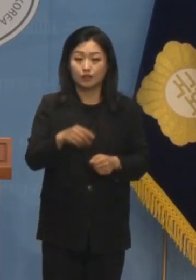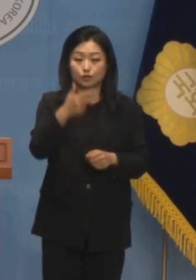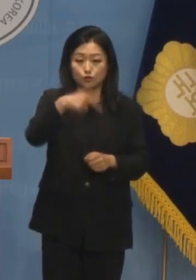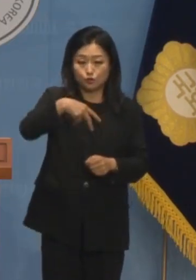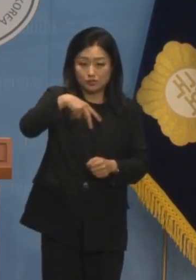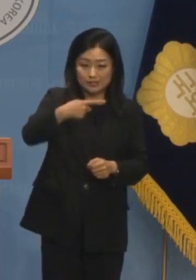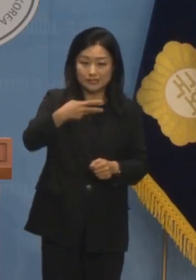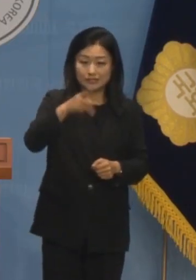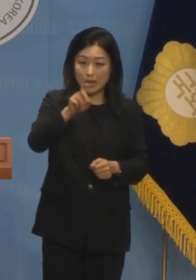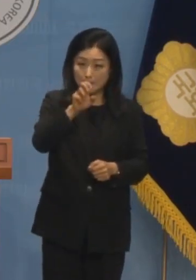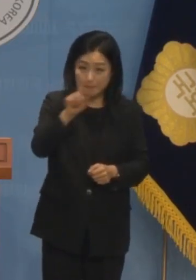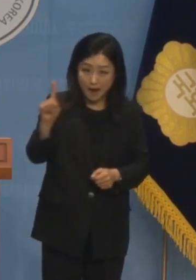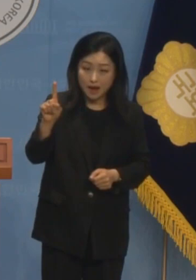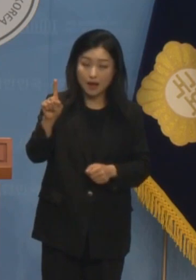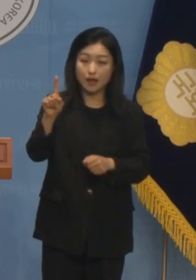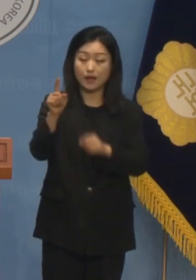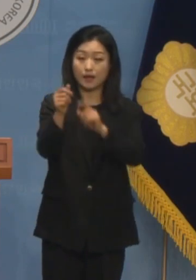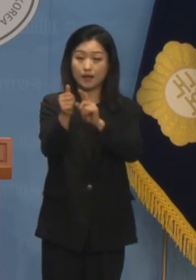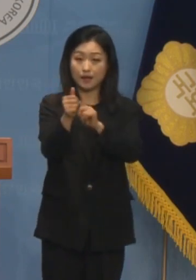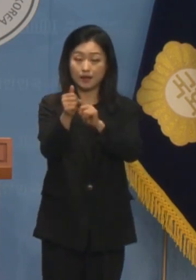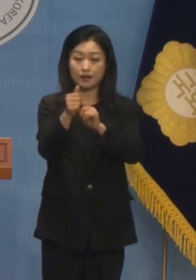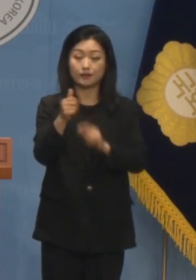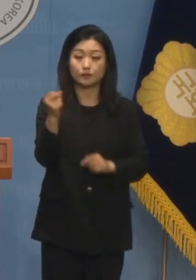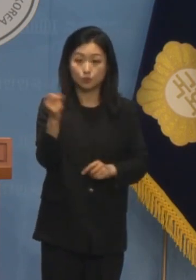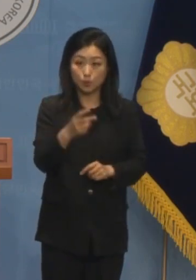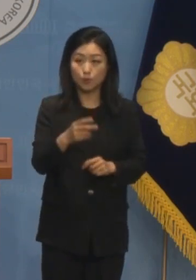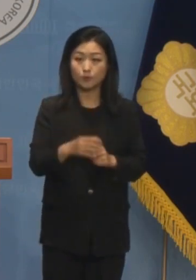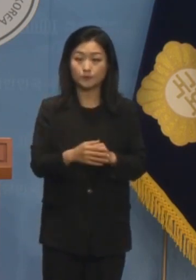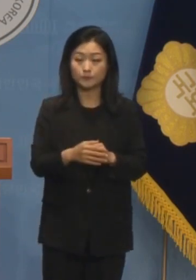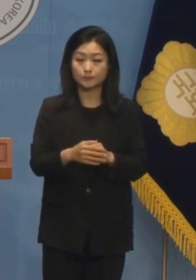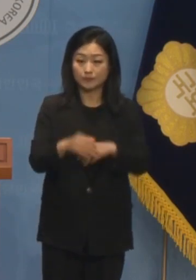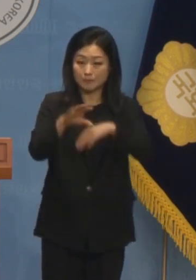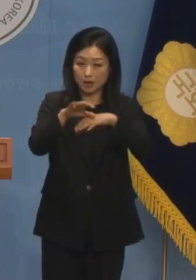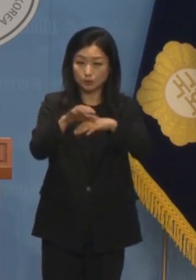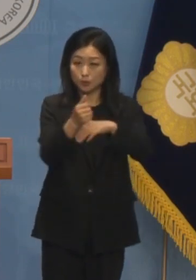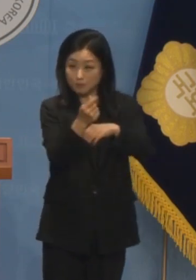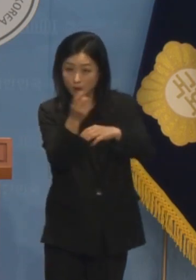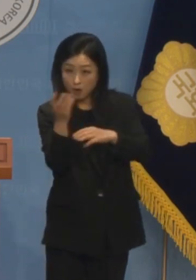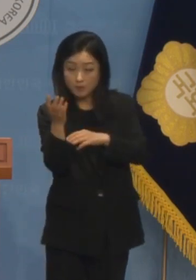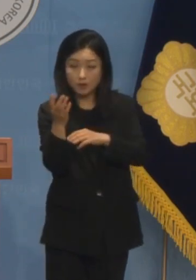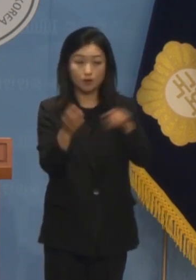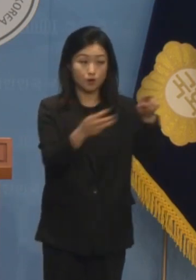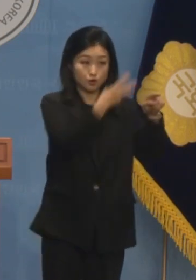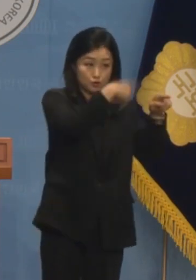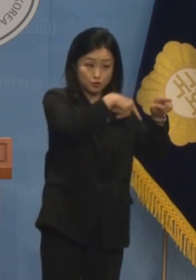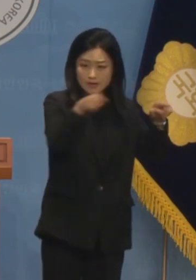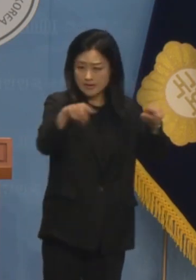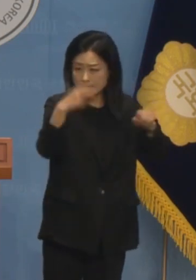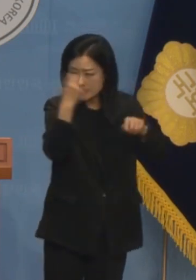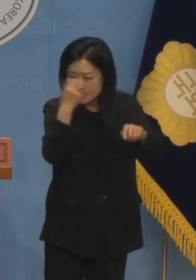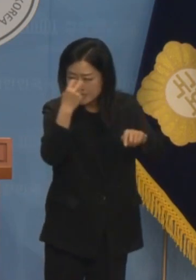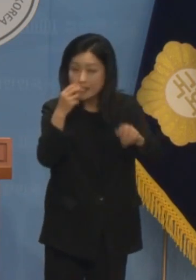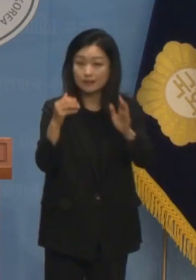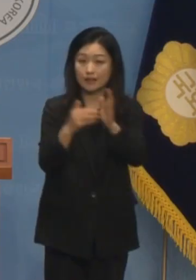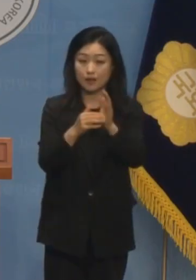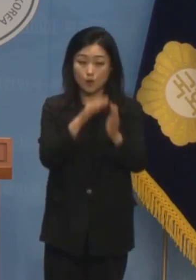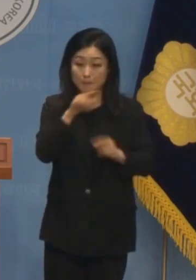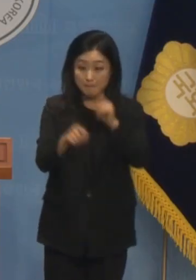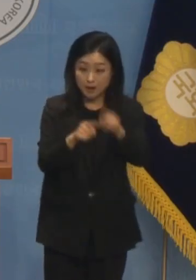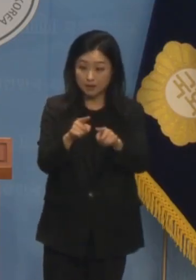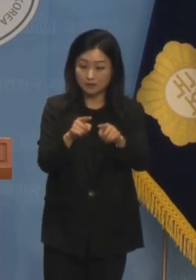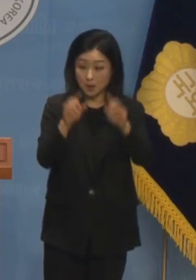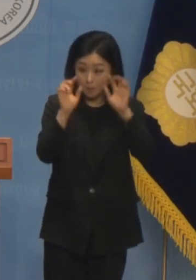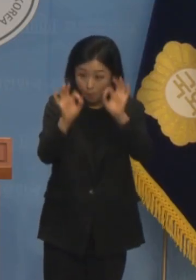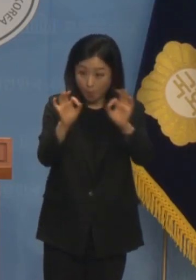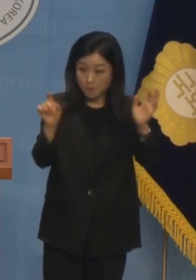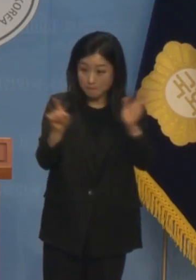뉴스타파와 MBC가 지난해 12월 말에 류 위원장의 민원 사주 의혹을 보도했는데 민원인 정보가 유출됐다면서